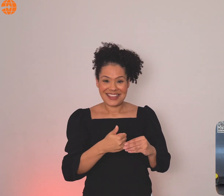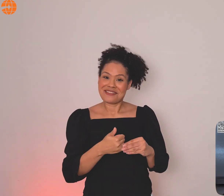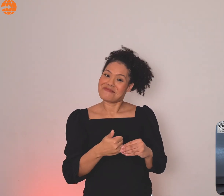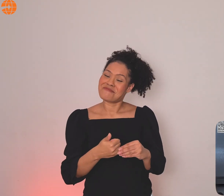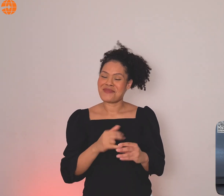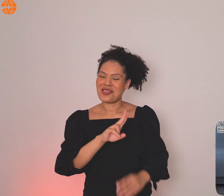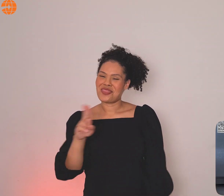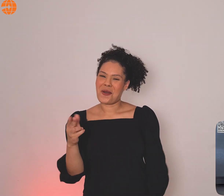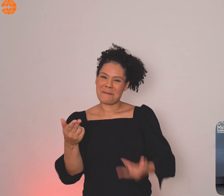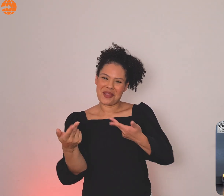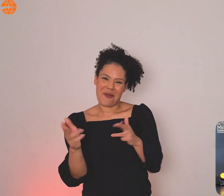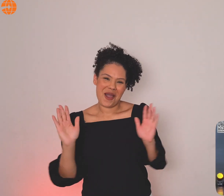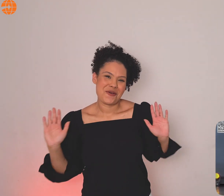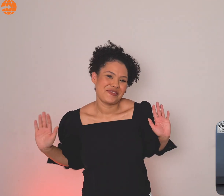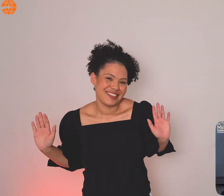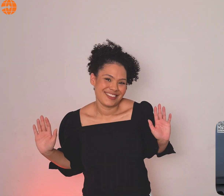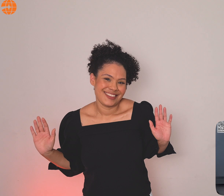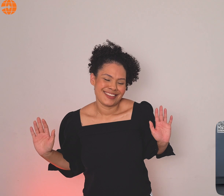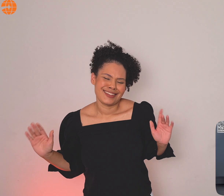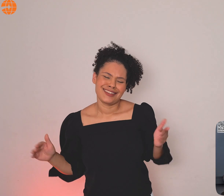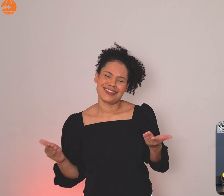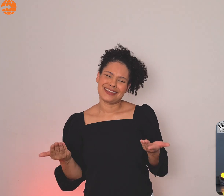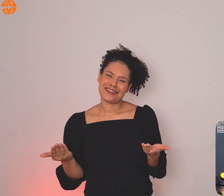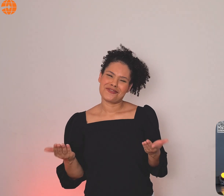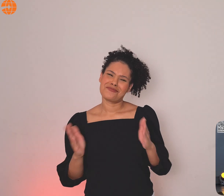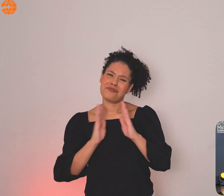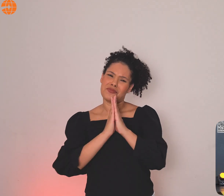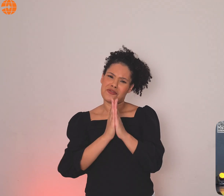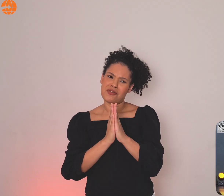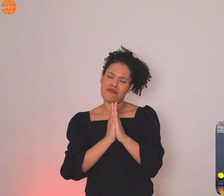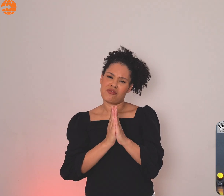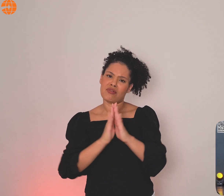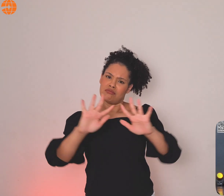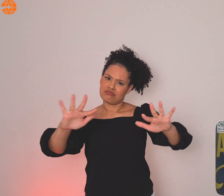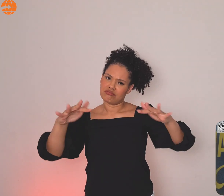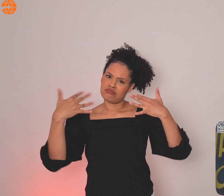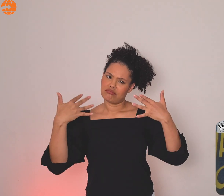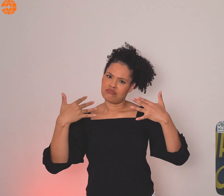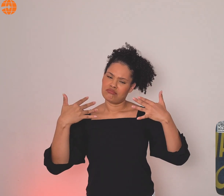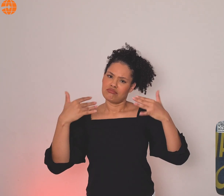Então, me faz um favor, me ouve também.